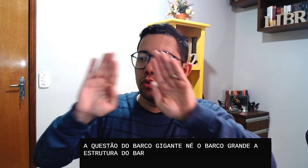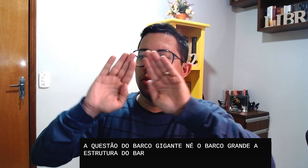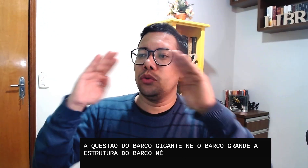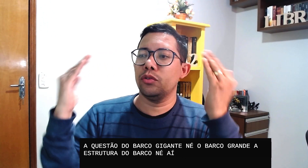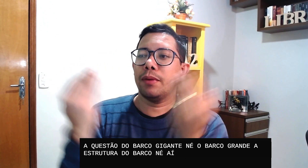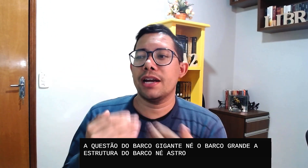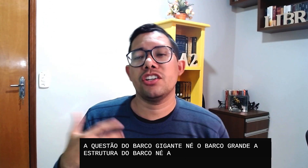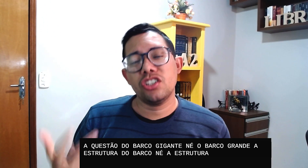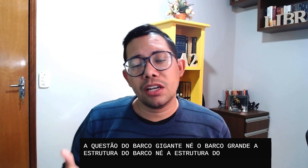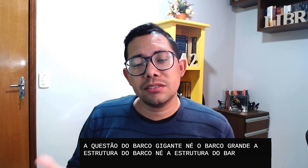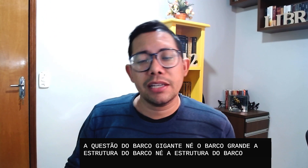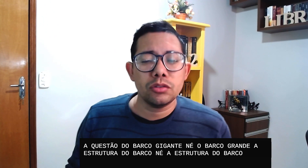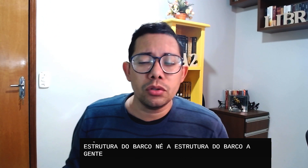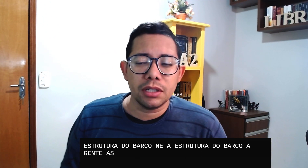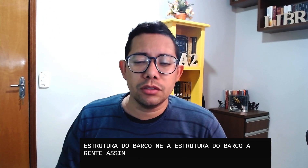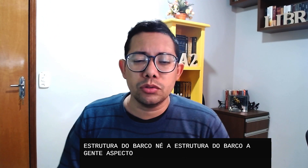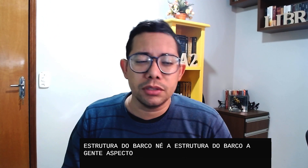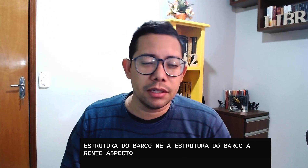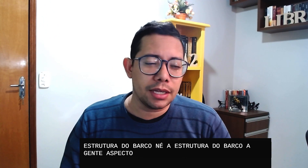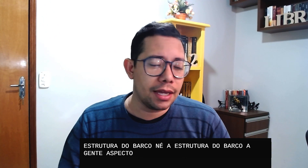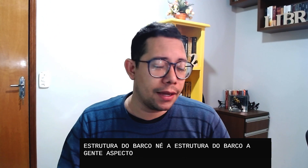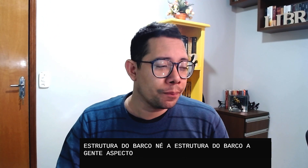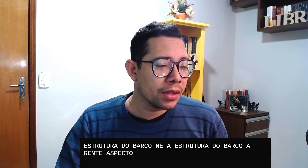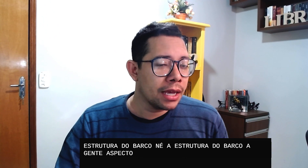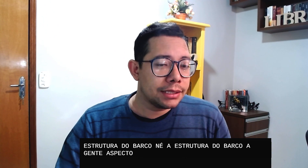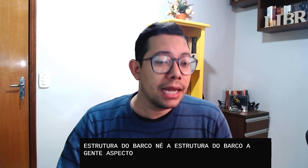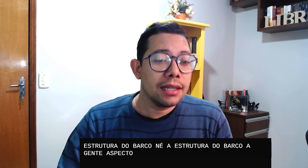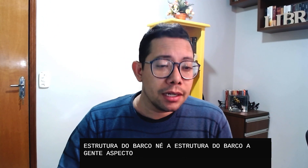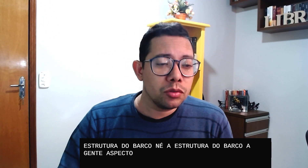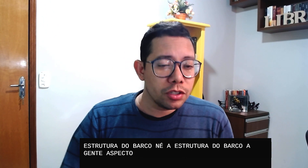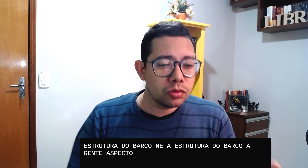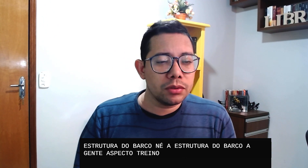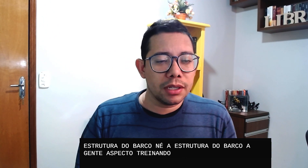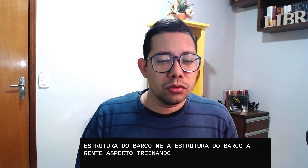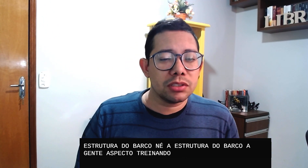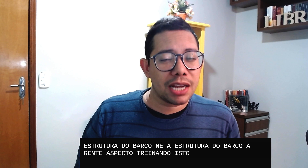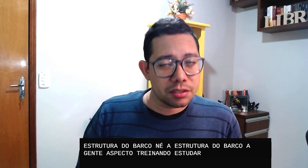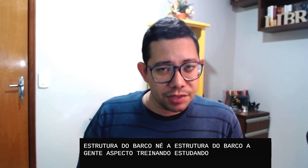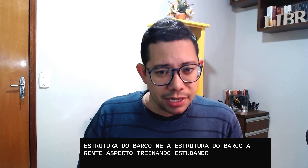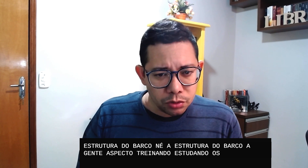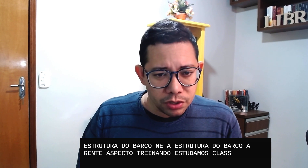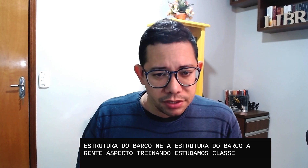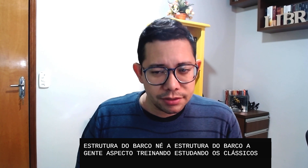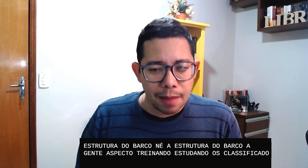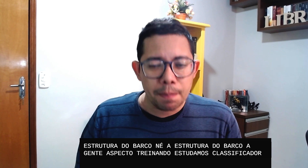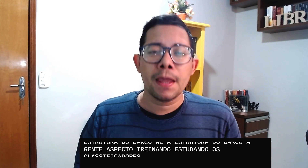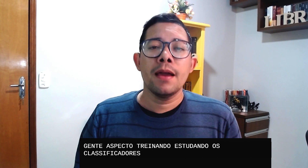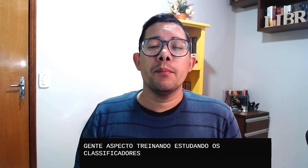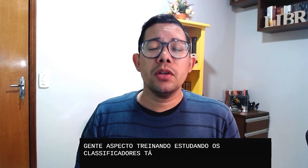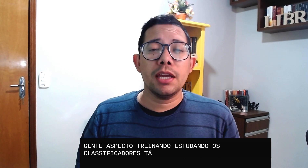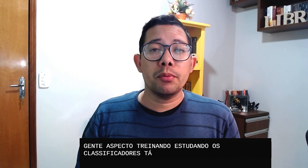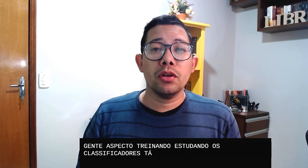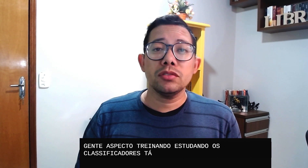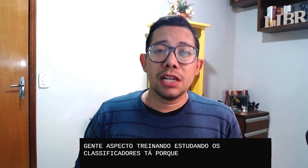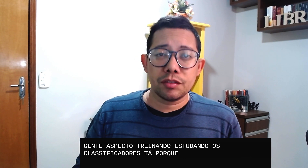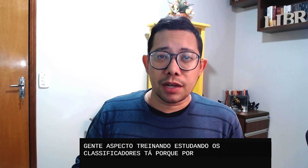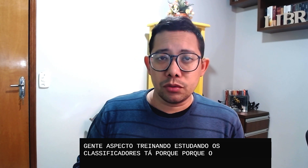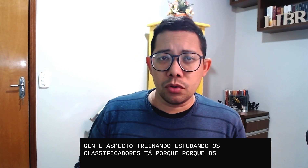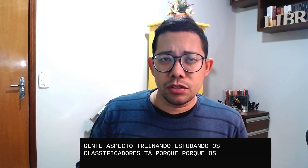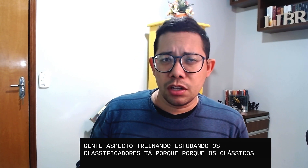estrutura do barco, a gente já está estudando, treinando e estudando os classificadores, tá? Por quê? Porque os classificadores, de